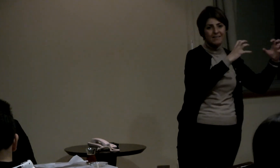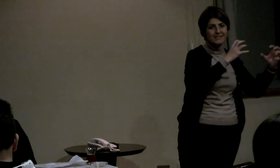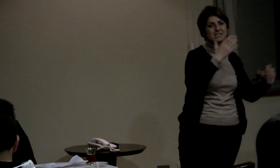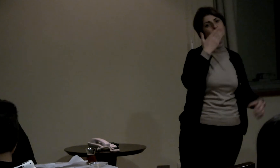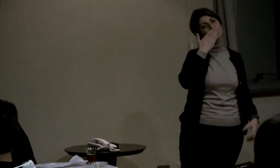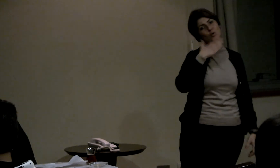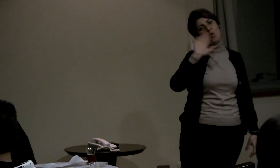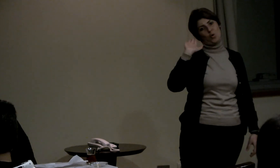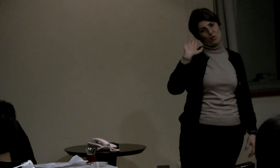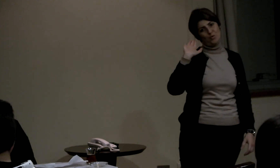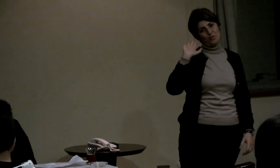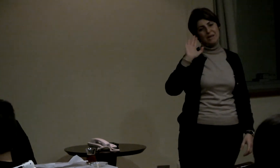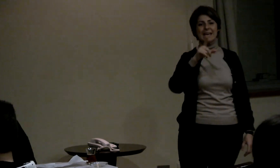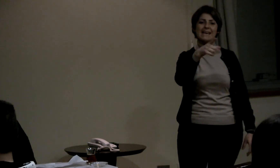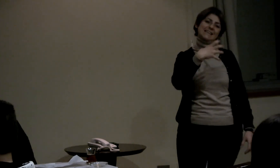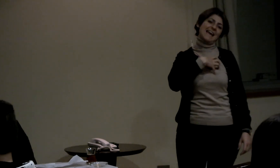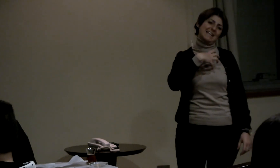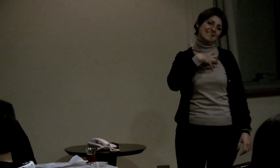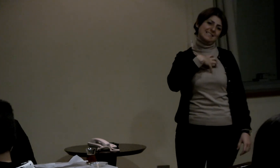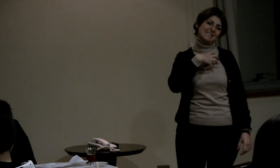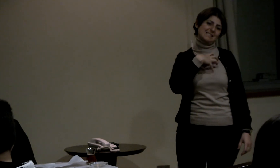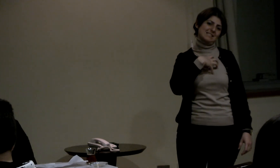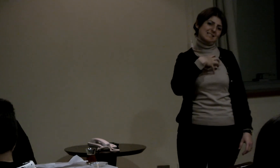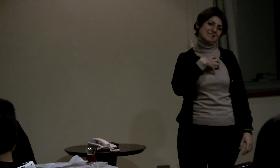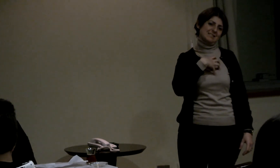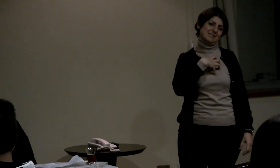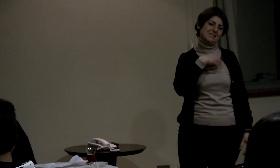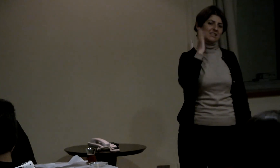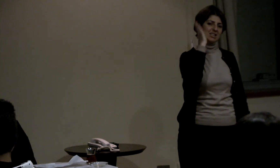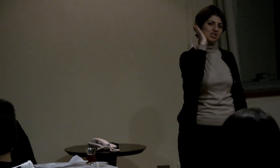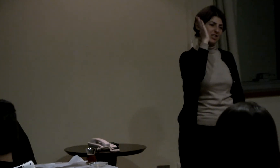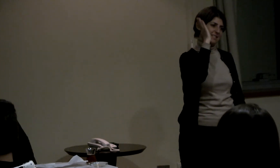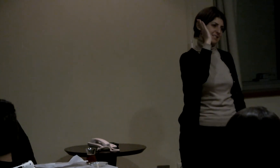Servis yok. Kendiniz gideceksiniz.